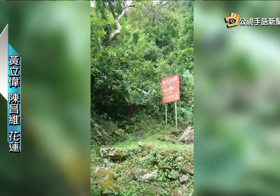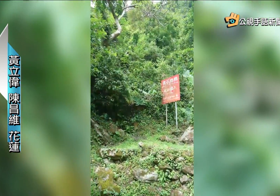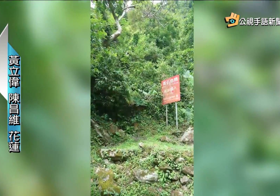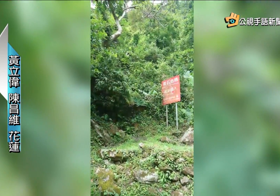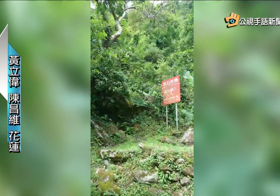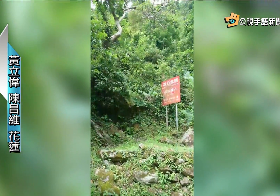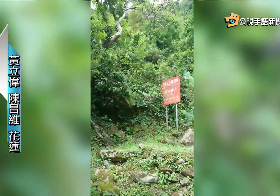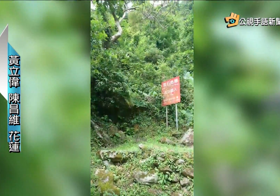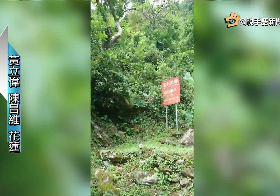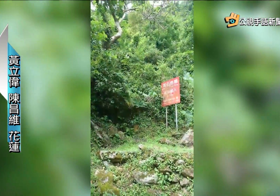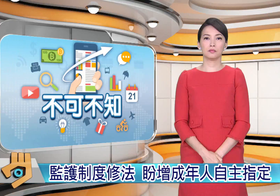莲综合报道。